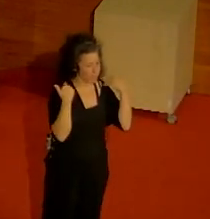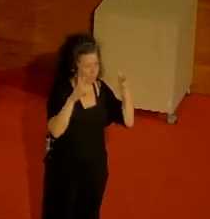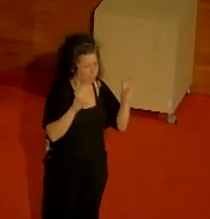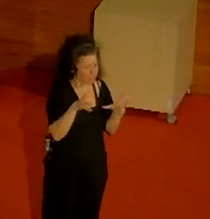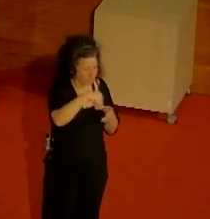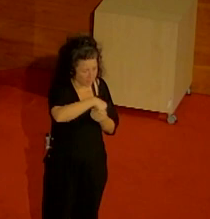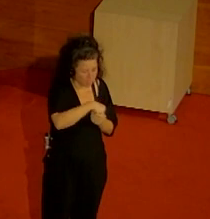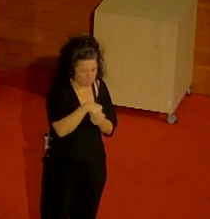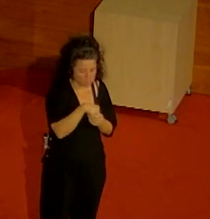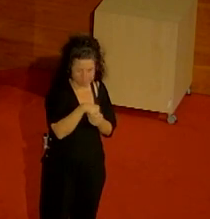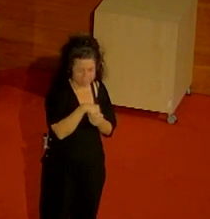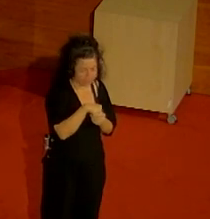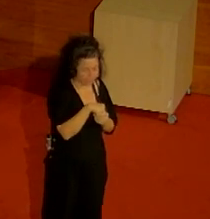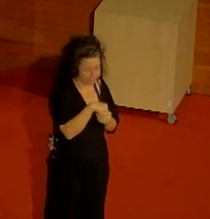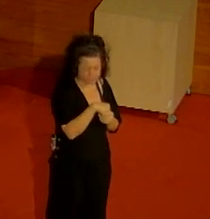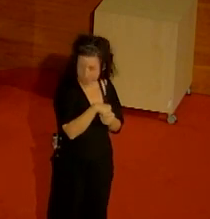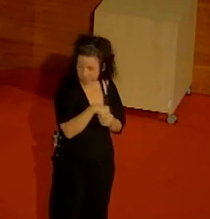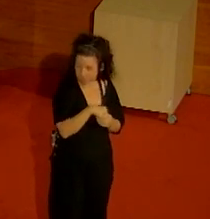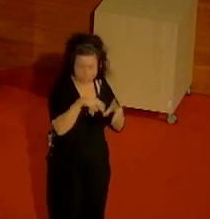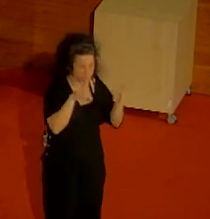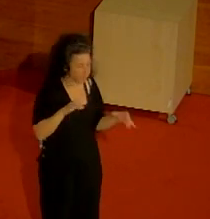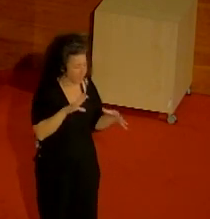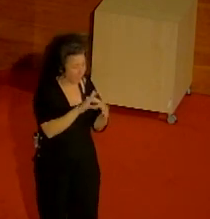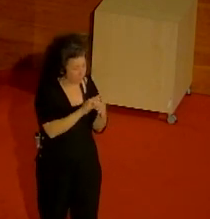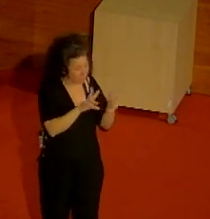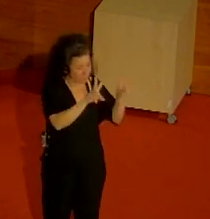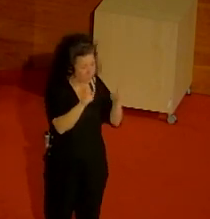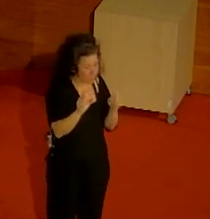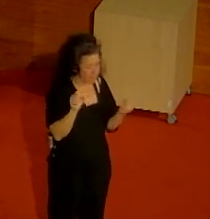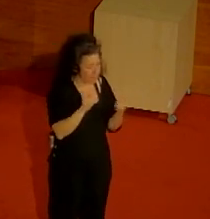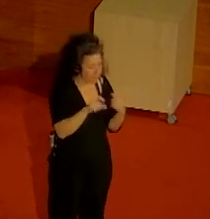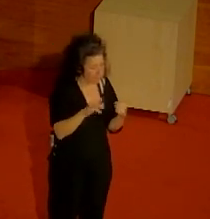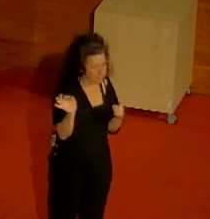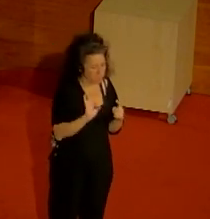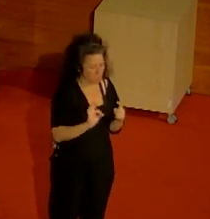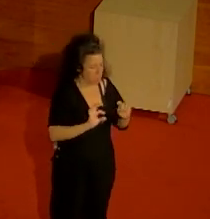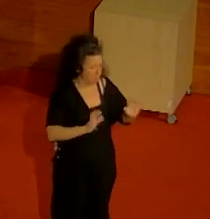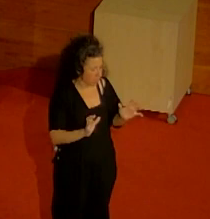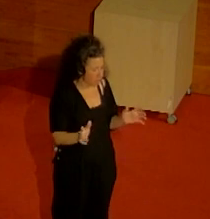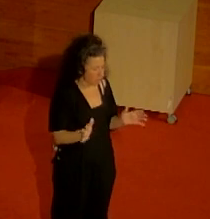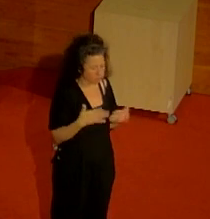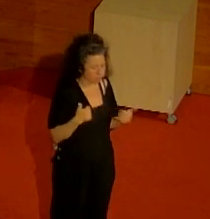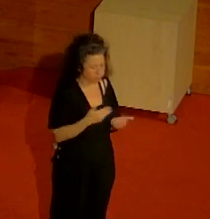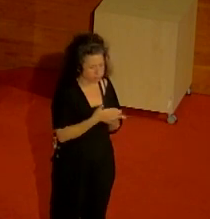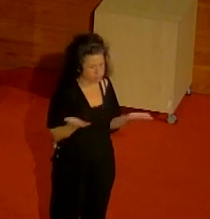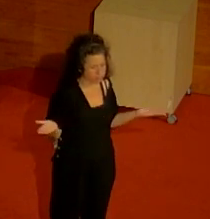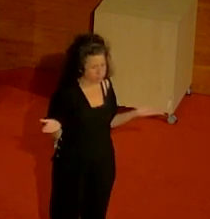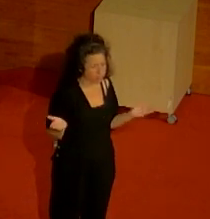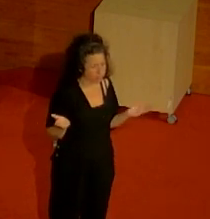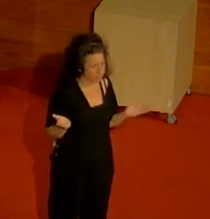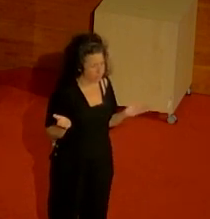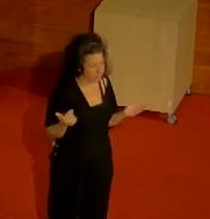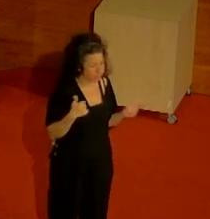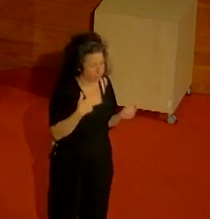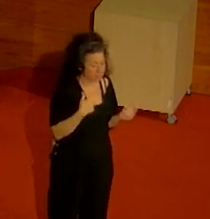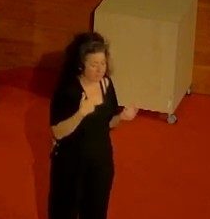pues en muchas ocasiones también llevará los temas relacionados con migraciones. O en una radio, o lo que sea, ¿no? Y a mí me